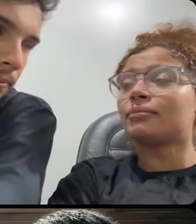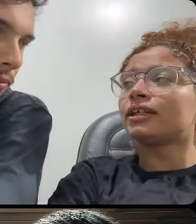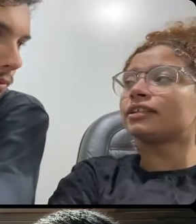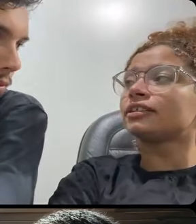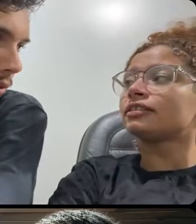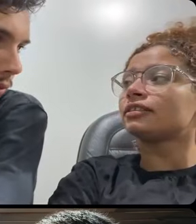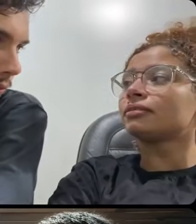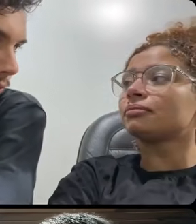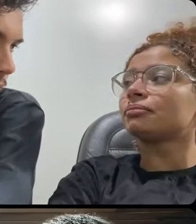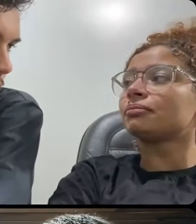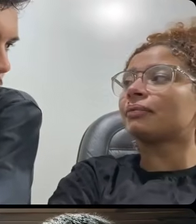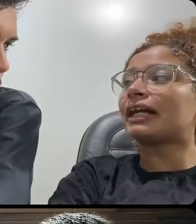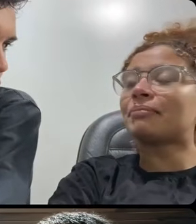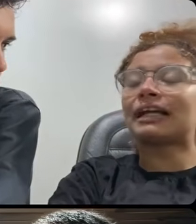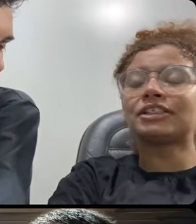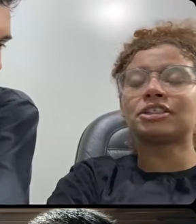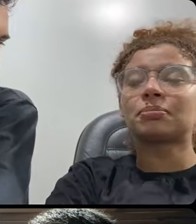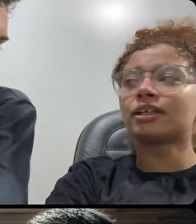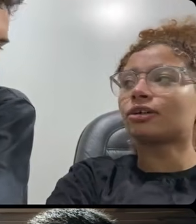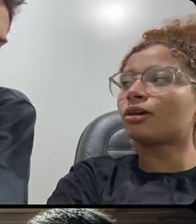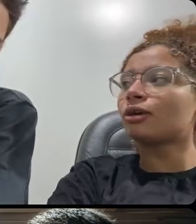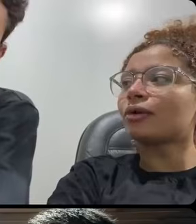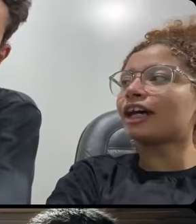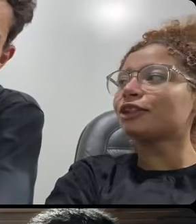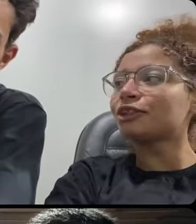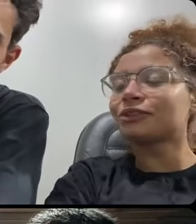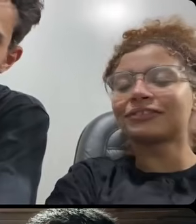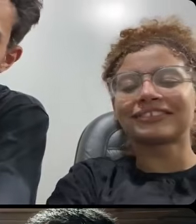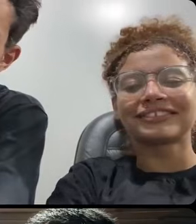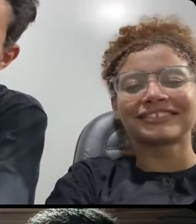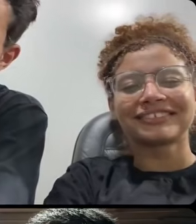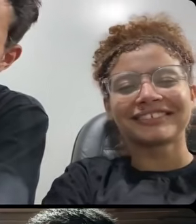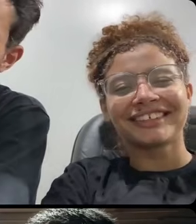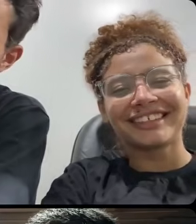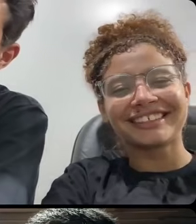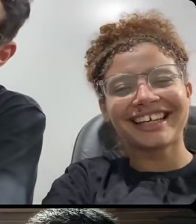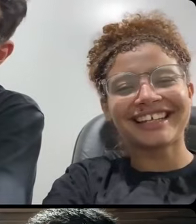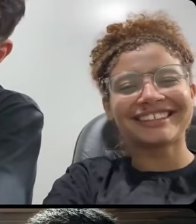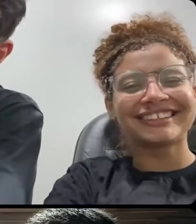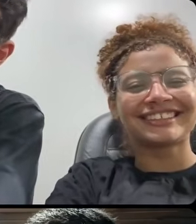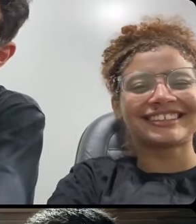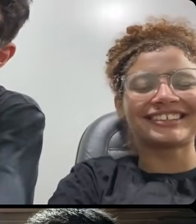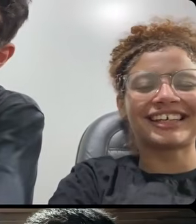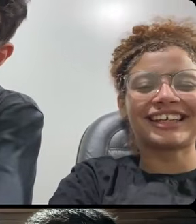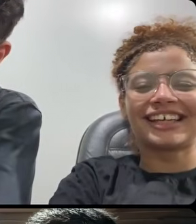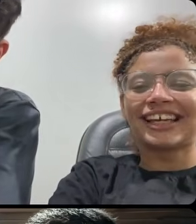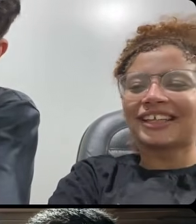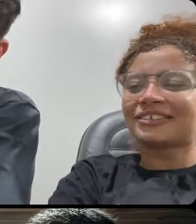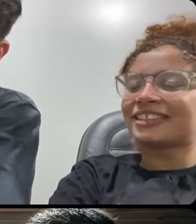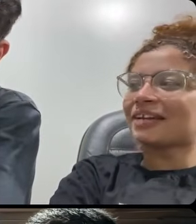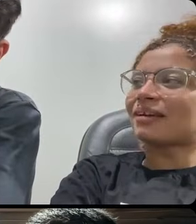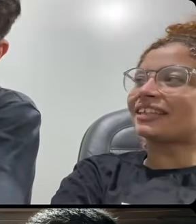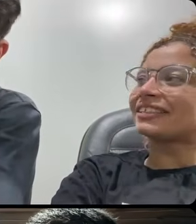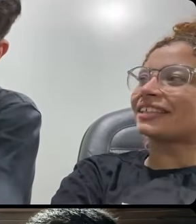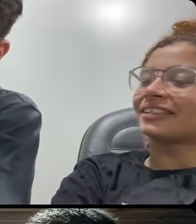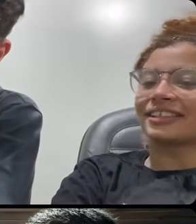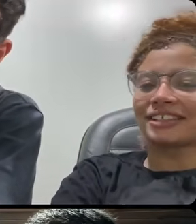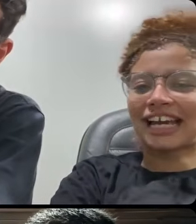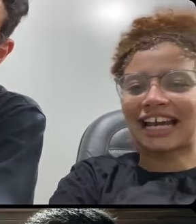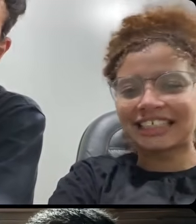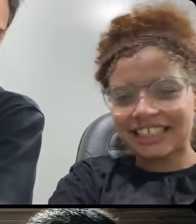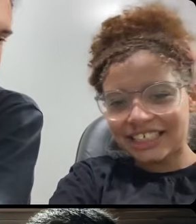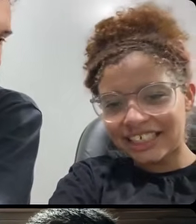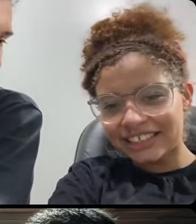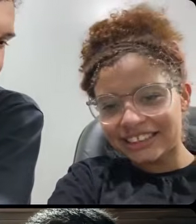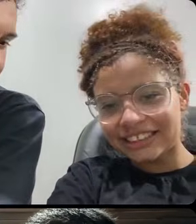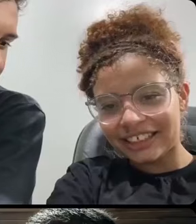Sei Libras, male de espanhol, eu acho. Acho que é isso. Não sei mais